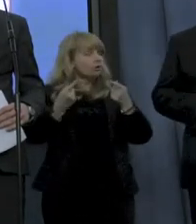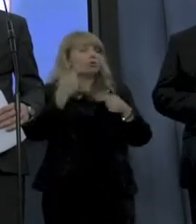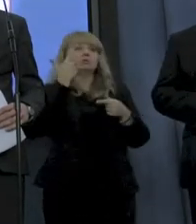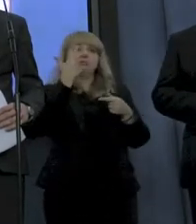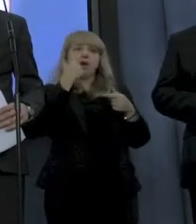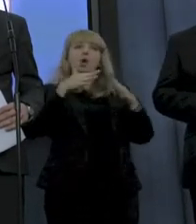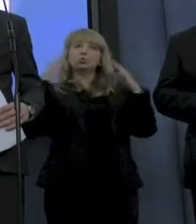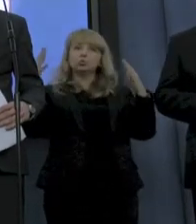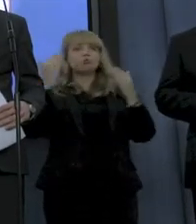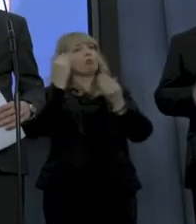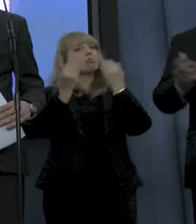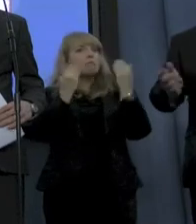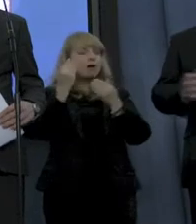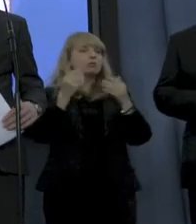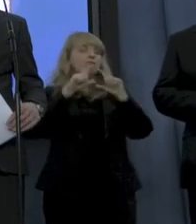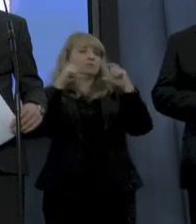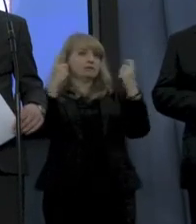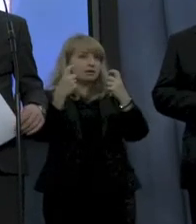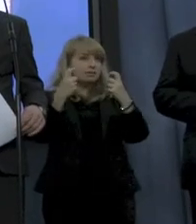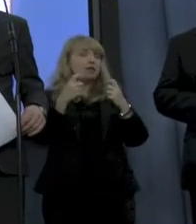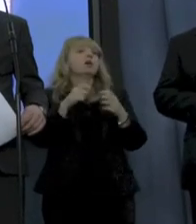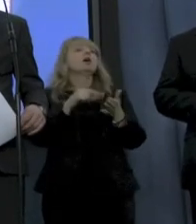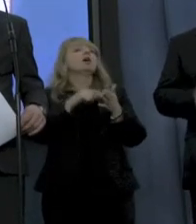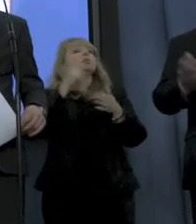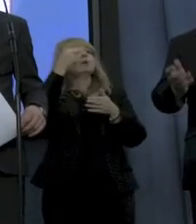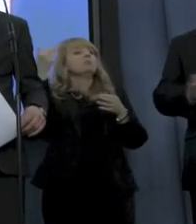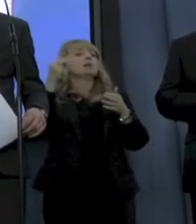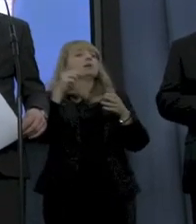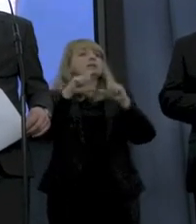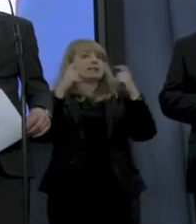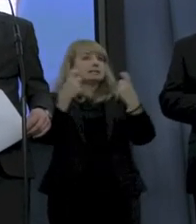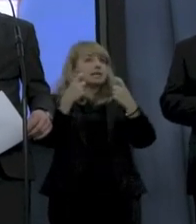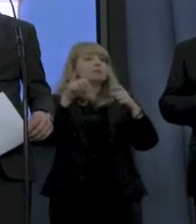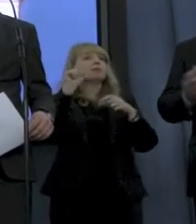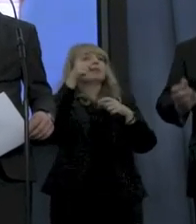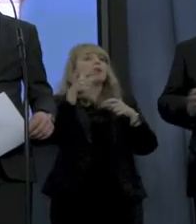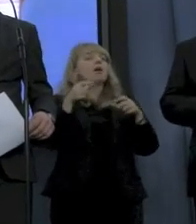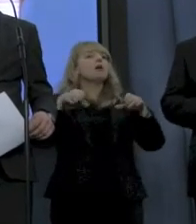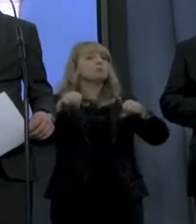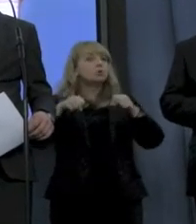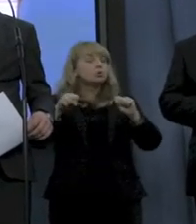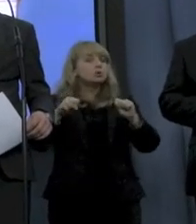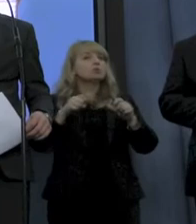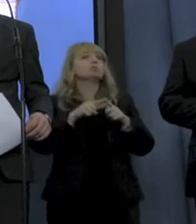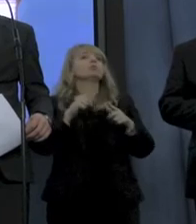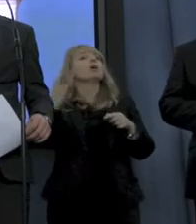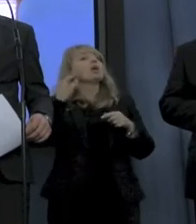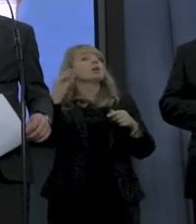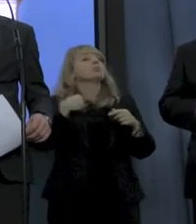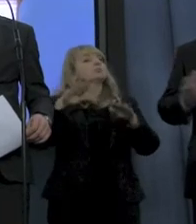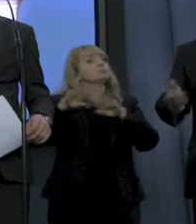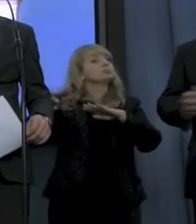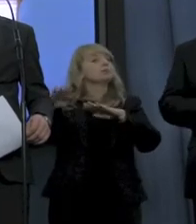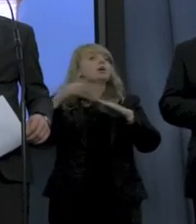Sejmie. Były to debaty pod tytułem Sejm motocyklistą, natomiast oczywiście, że oprócz poruszania